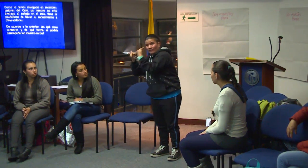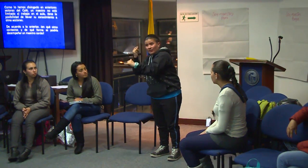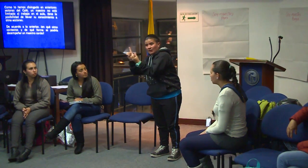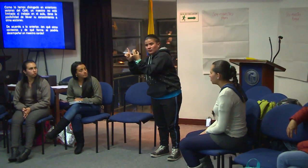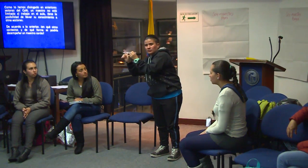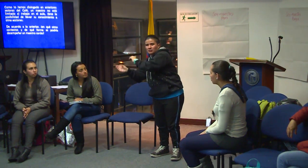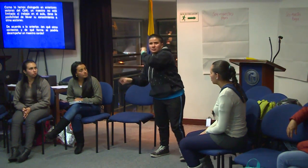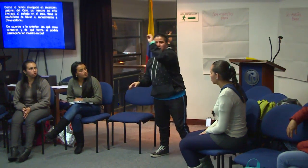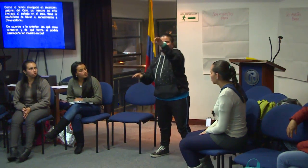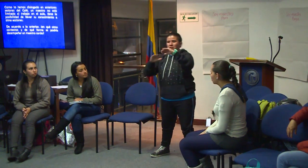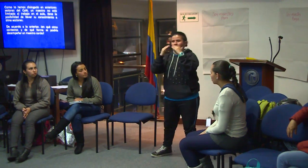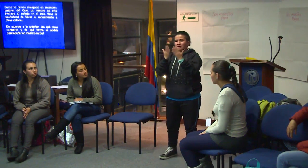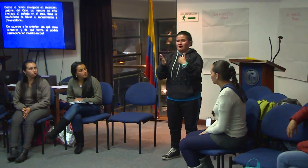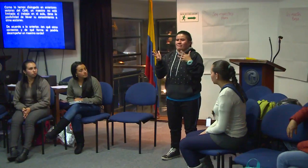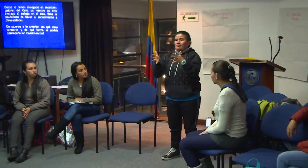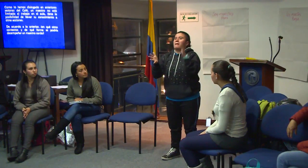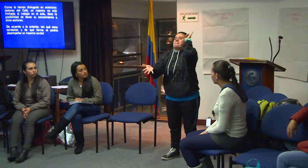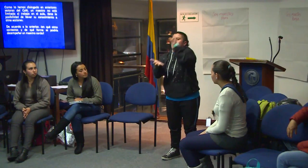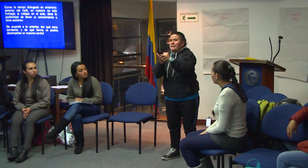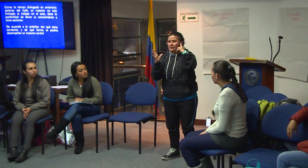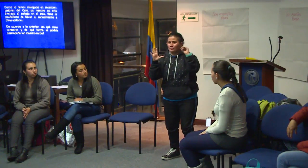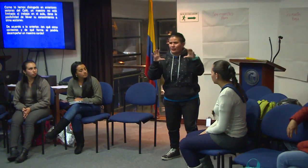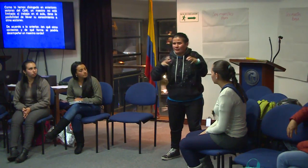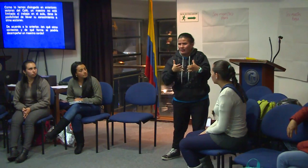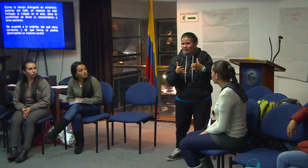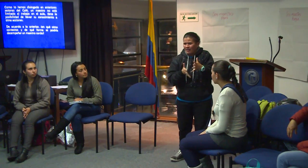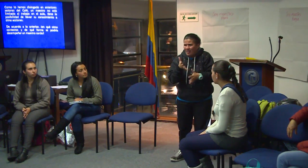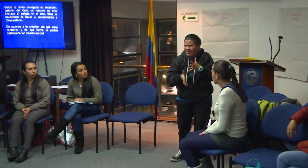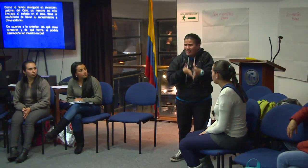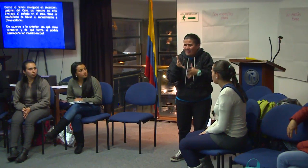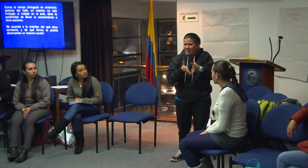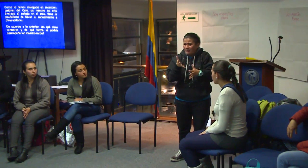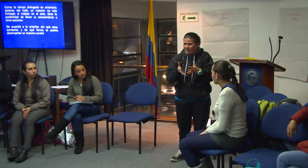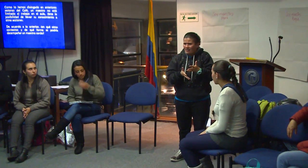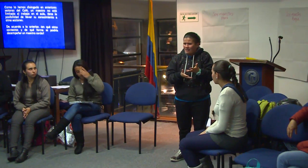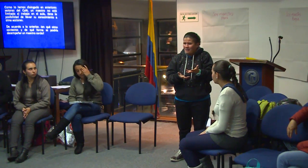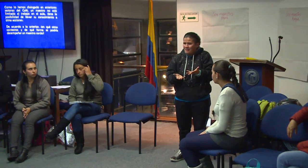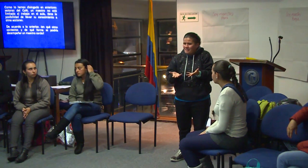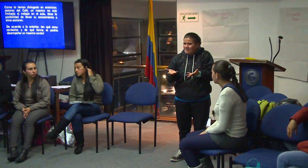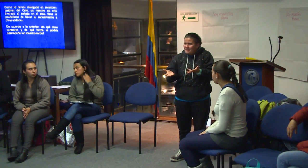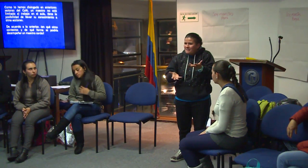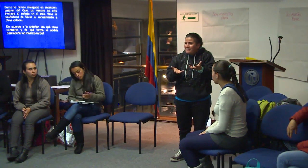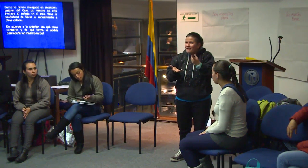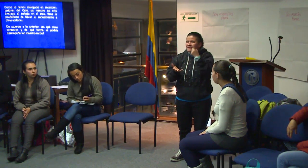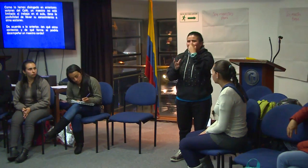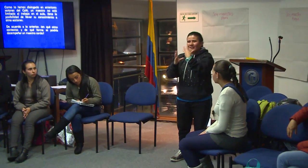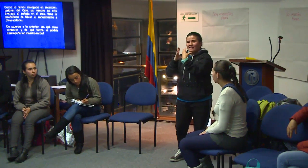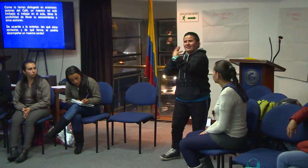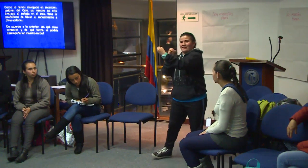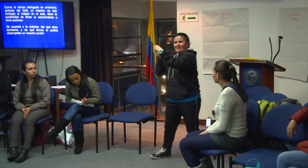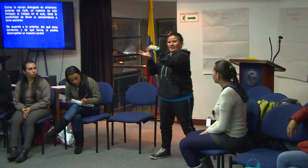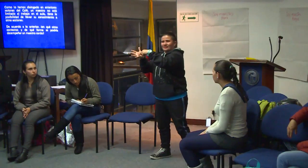para transformar? Hagamos una licenciatura y vamos a enseñar exactamente lo mismo.